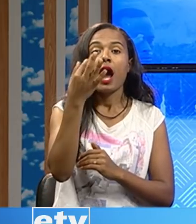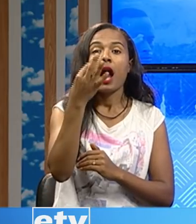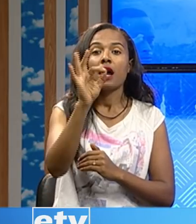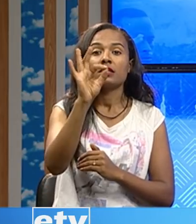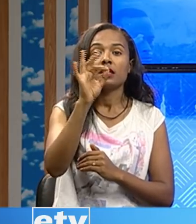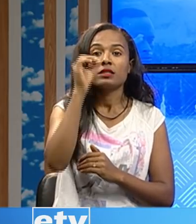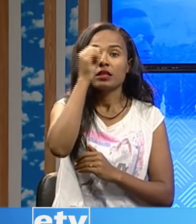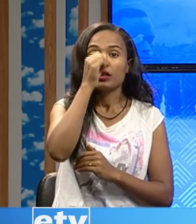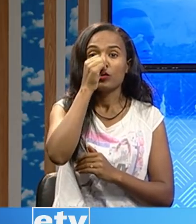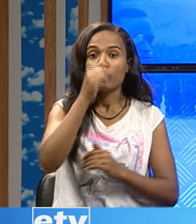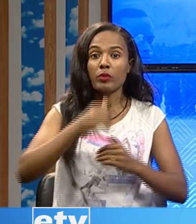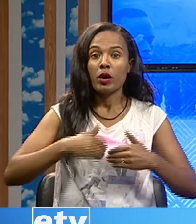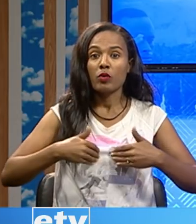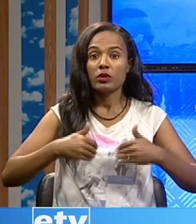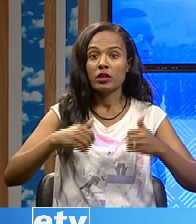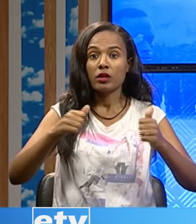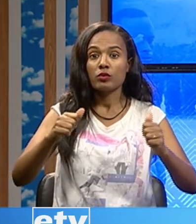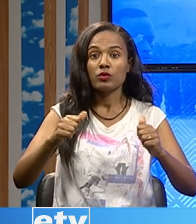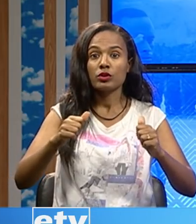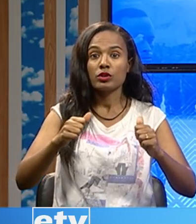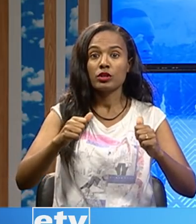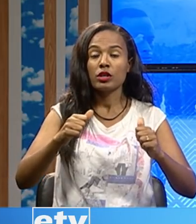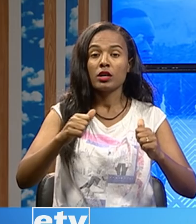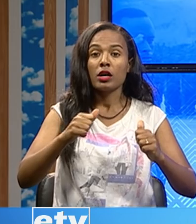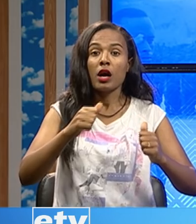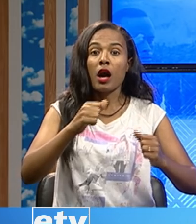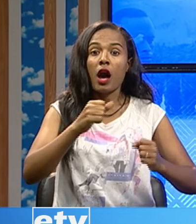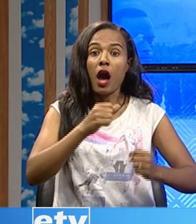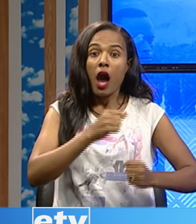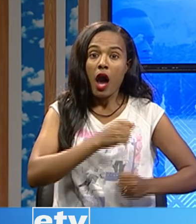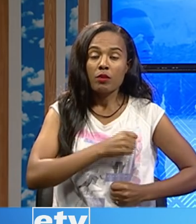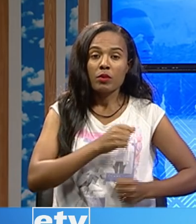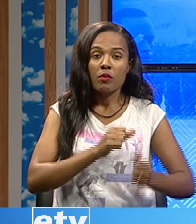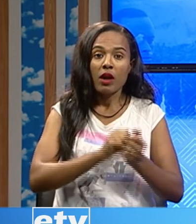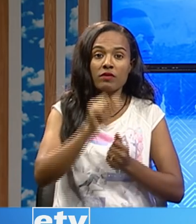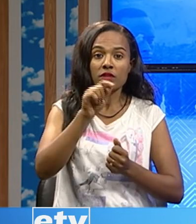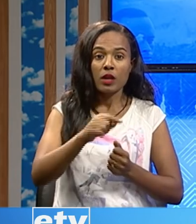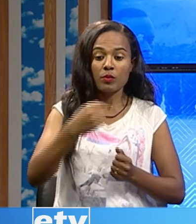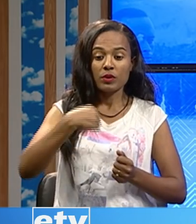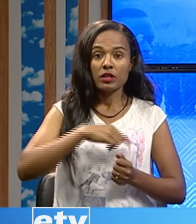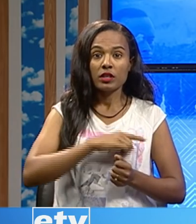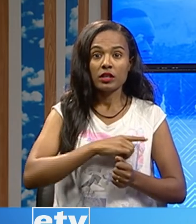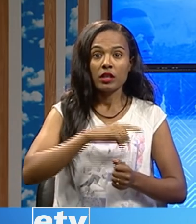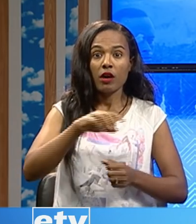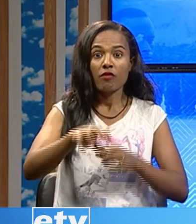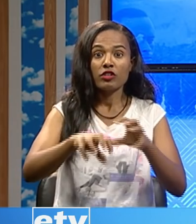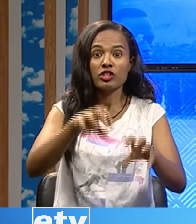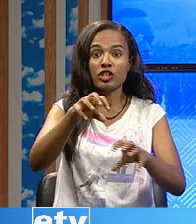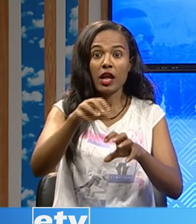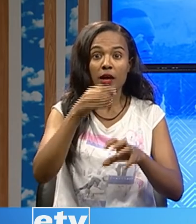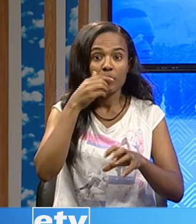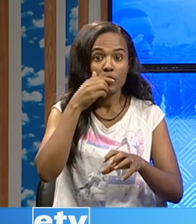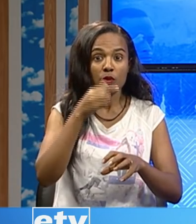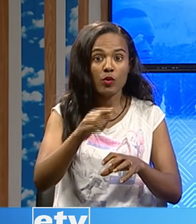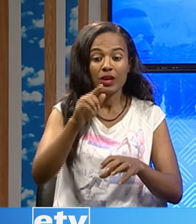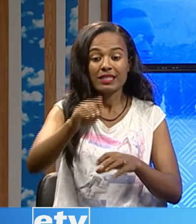19 የኢትዮጵያ ወጣቶች አርሚው ማለፍ ስላለበት እኛ ፈንጅ ላይ እንከባለላለን ብለው ፈንጅ ላይ